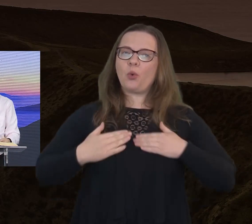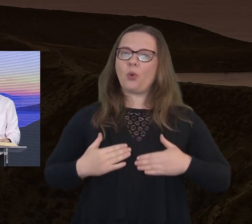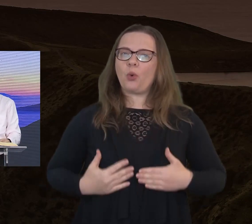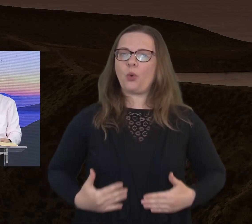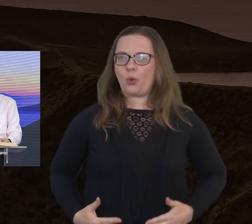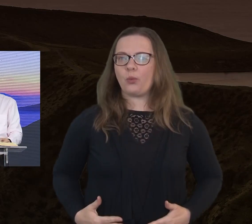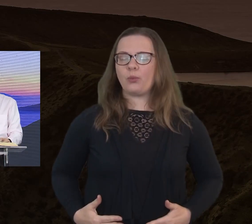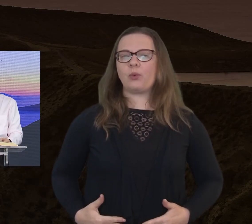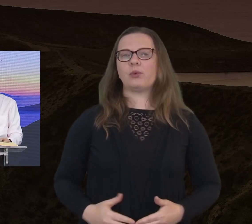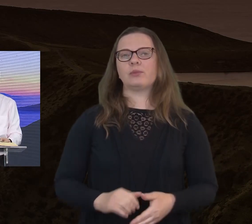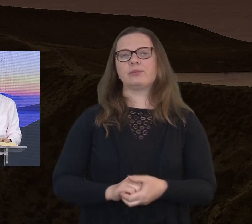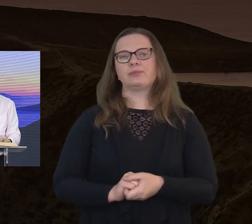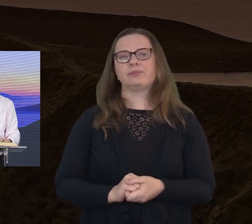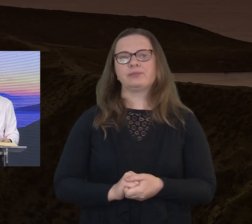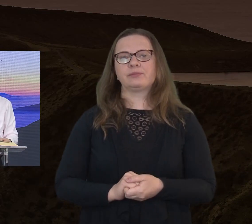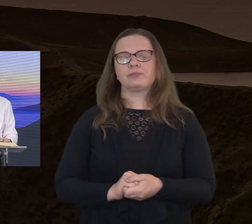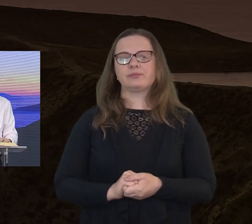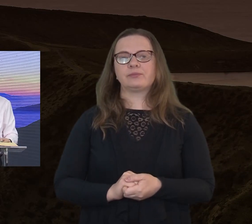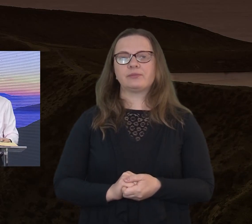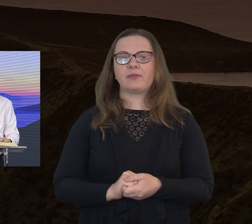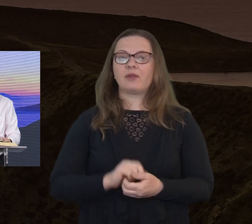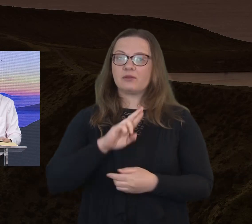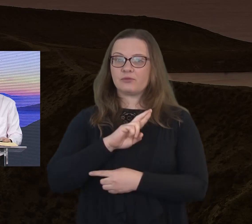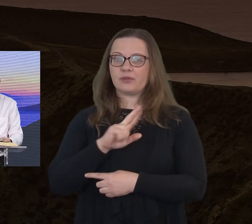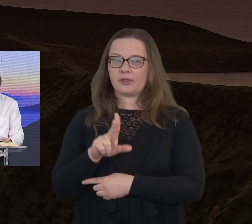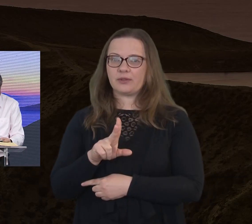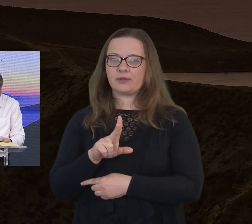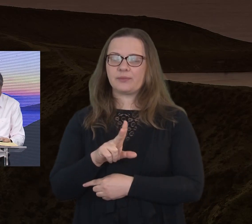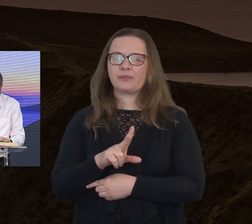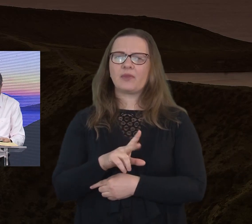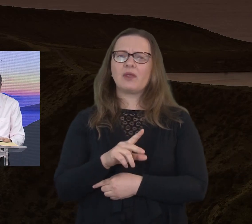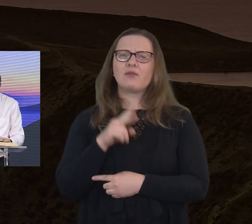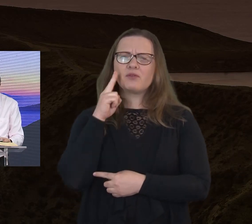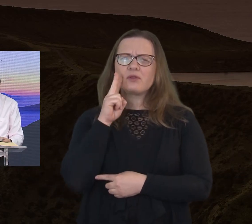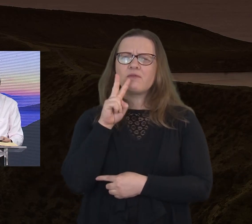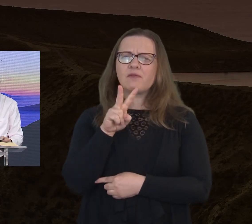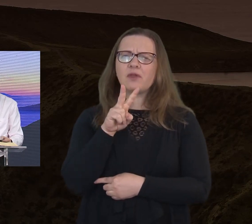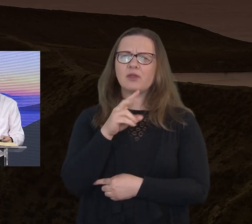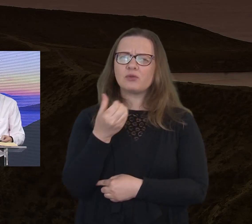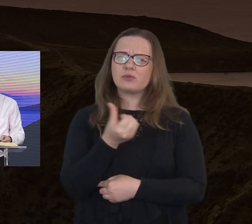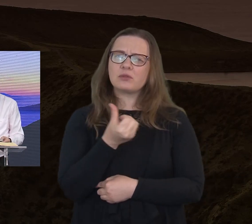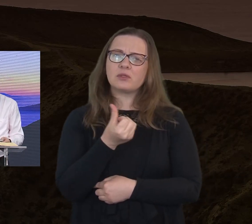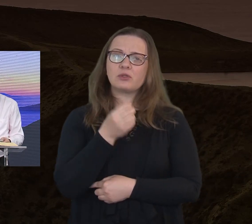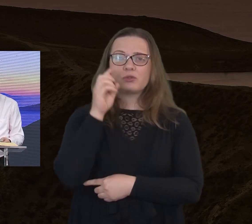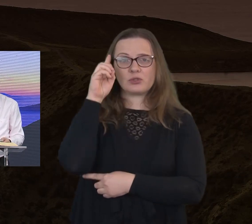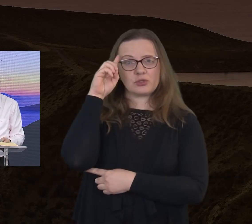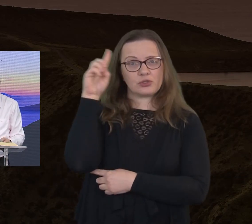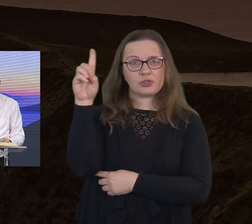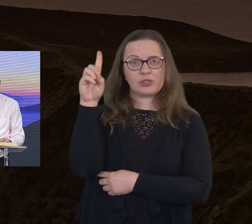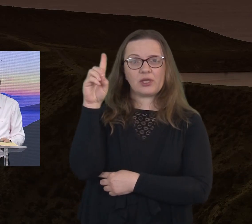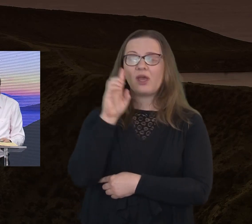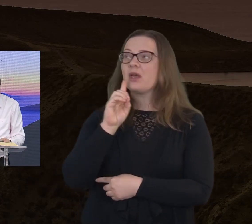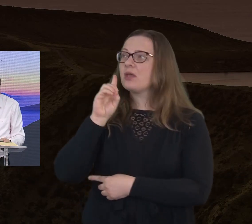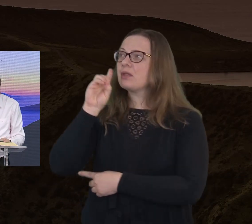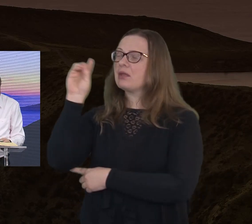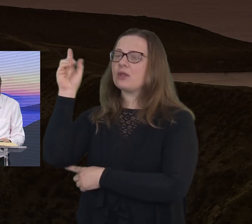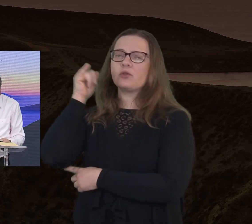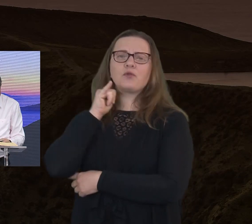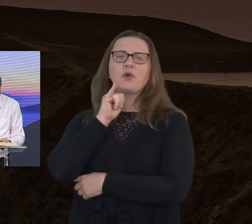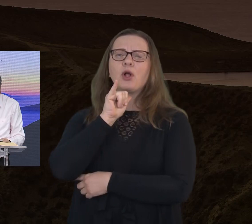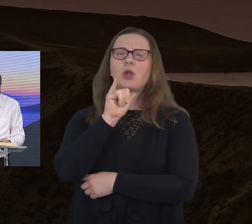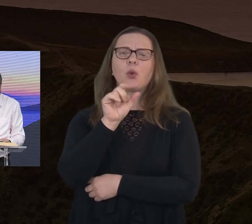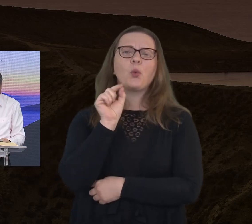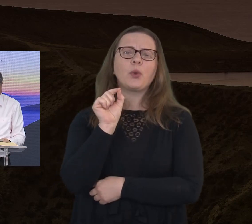quando Deus terminou a criação no sexto dia, dá uma olhada, né? O que Deus disse?